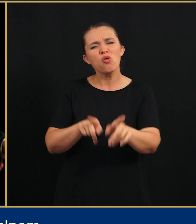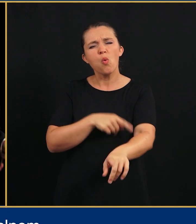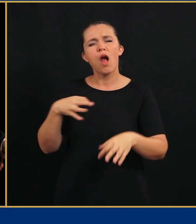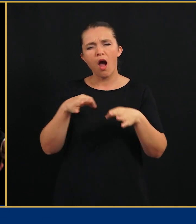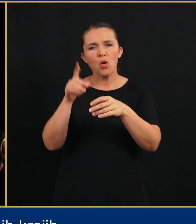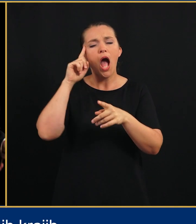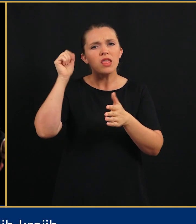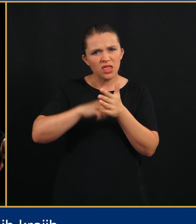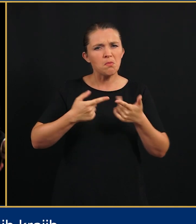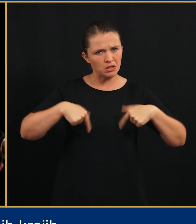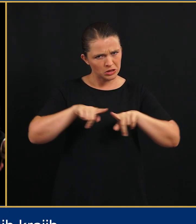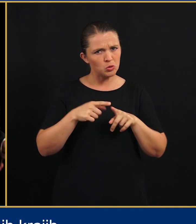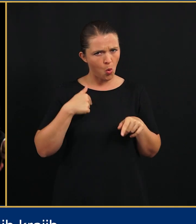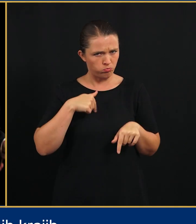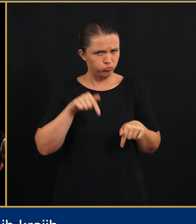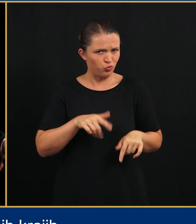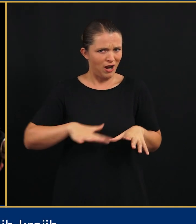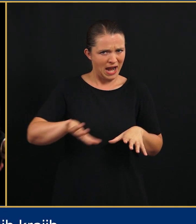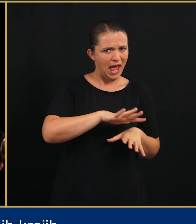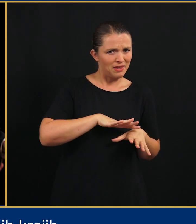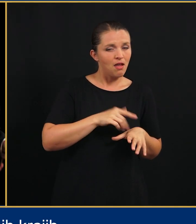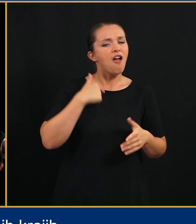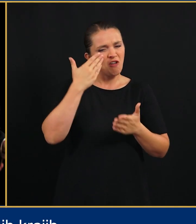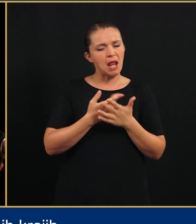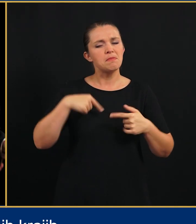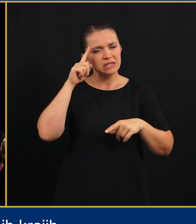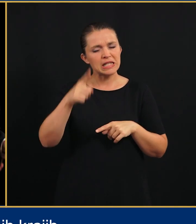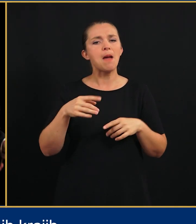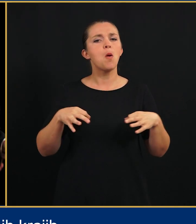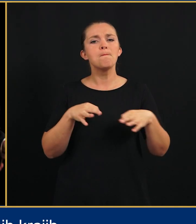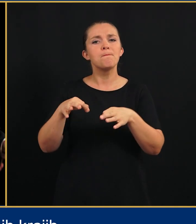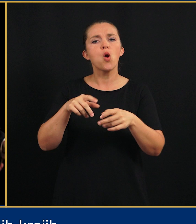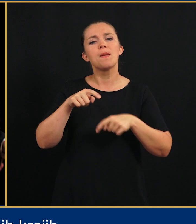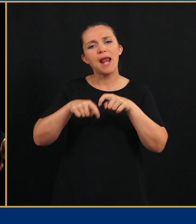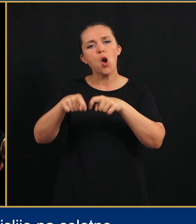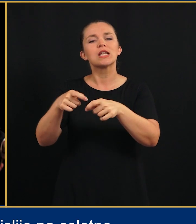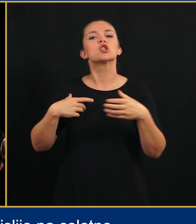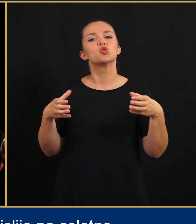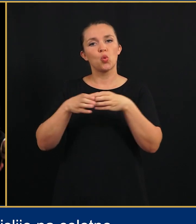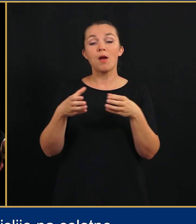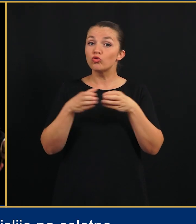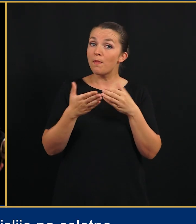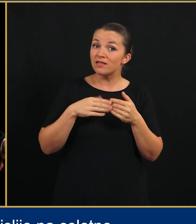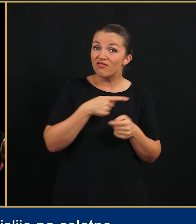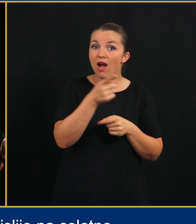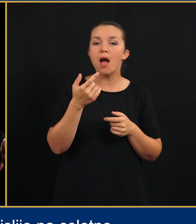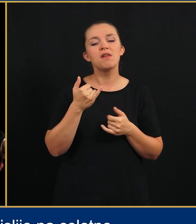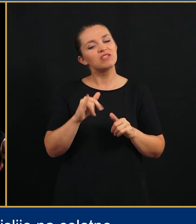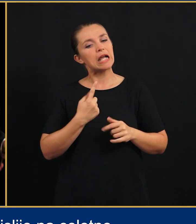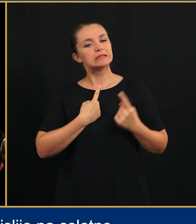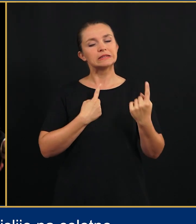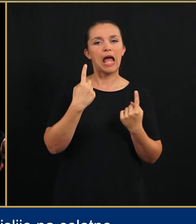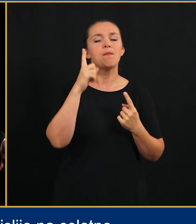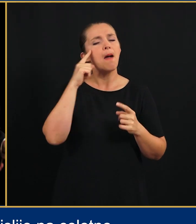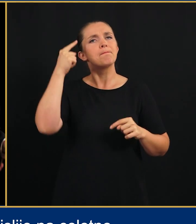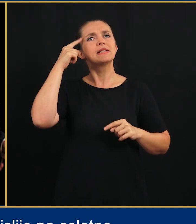pot, a trmasti kot smo v teh naših krajih, verjamem, da jo znamo prehoditi skupaj. Skupaj z vami in vsak zase,